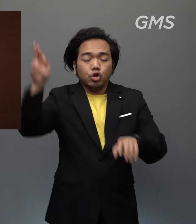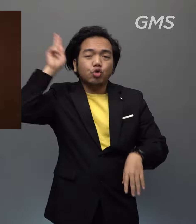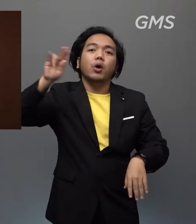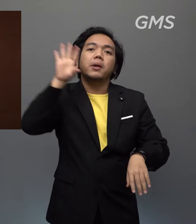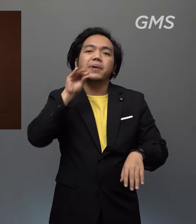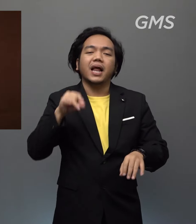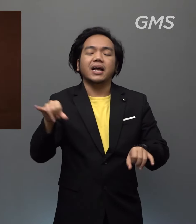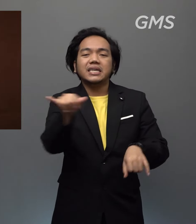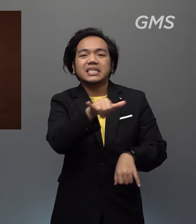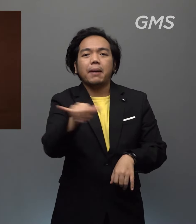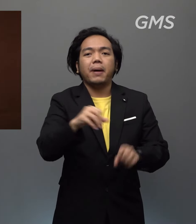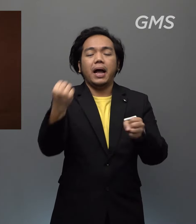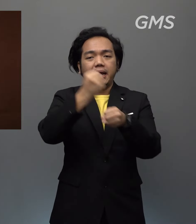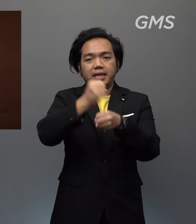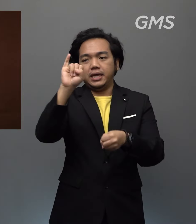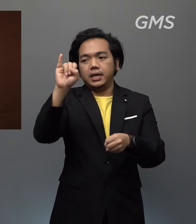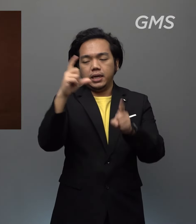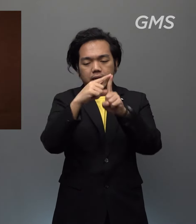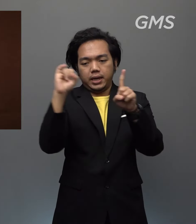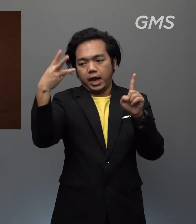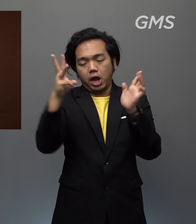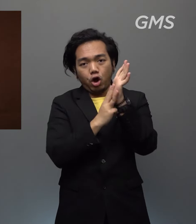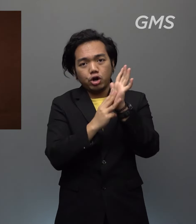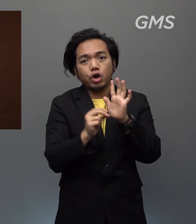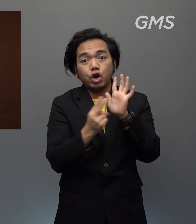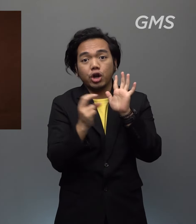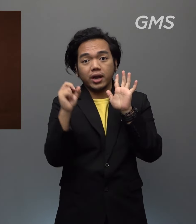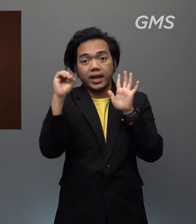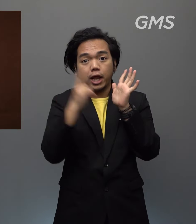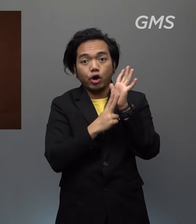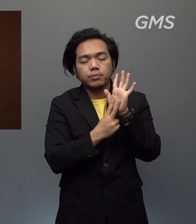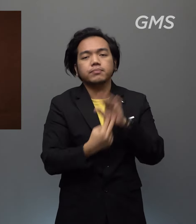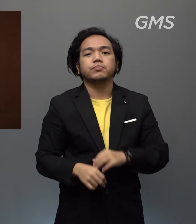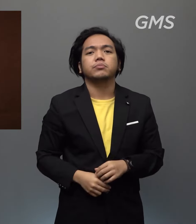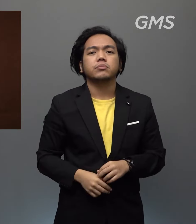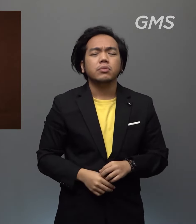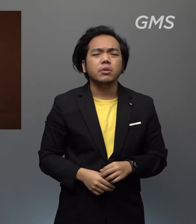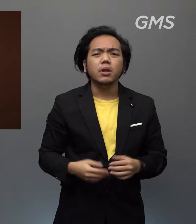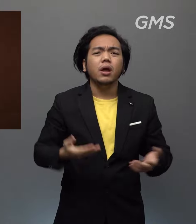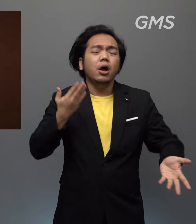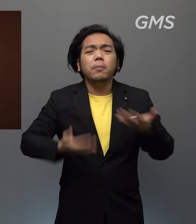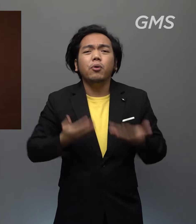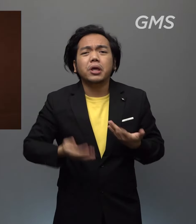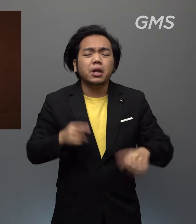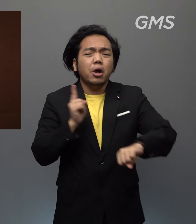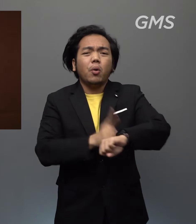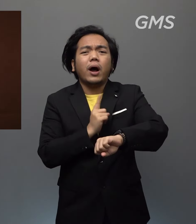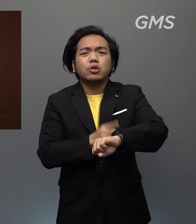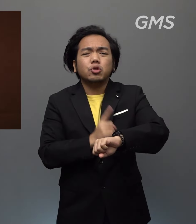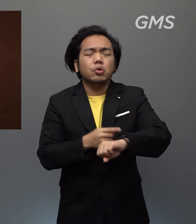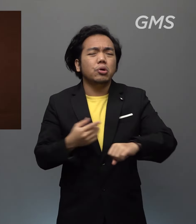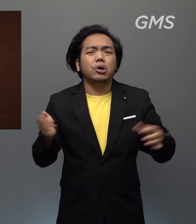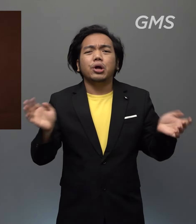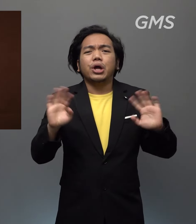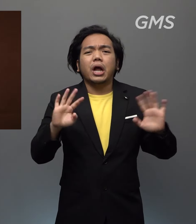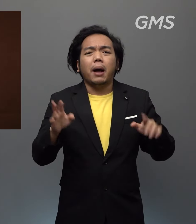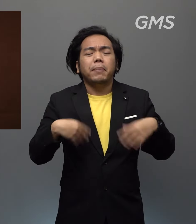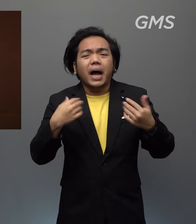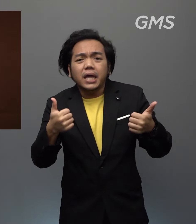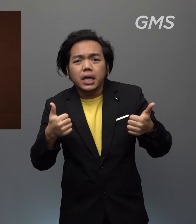perkasa. Situasinya kayaknya gak tepat nih Tuhan ngomong. Tuhan bicara soal masa depan dalam kondisi yang